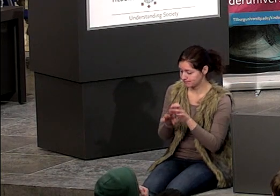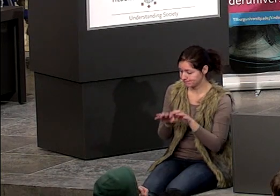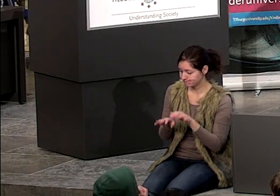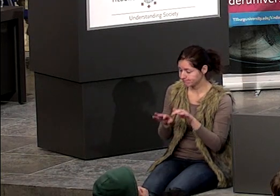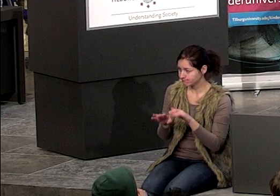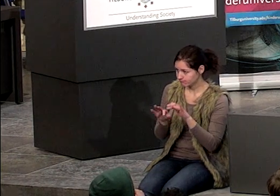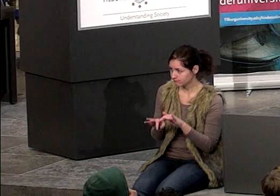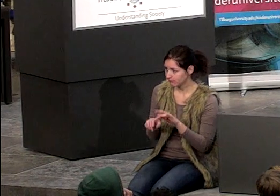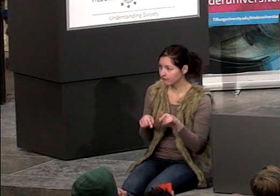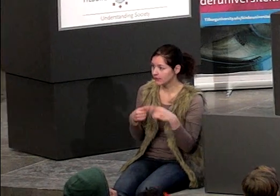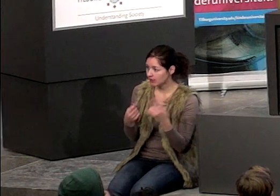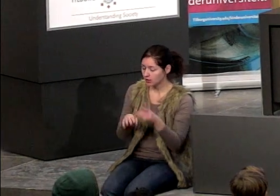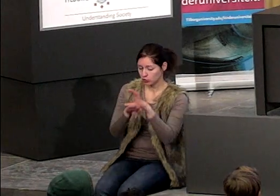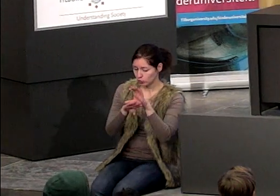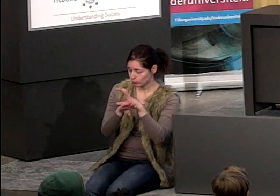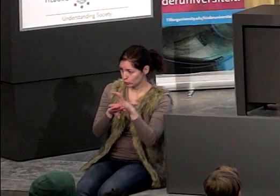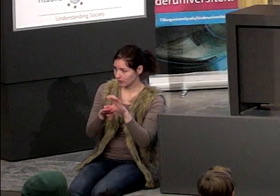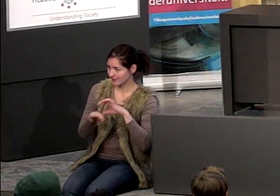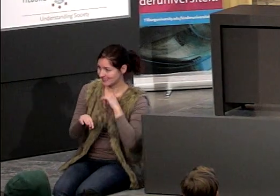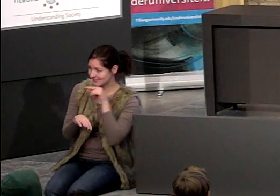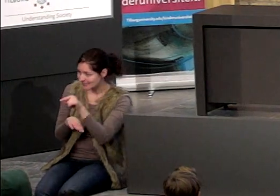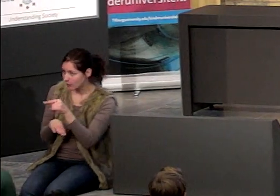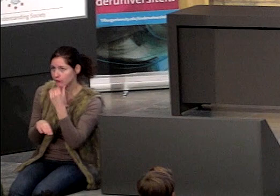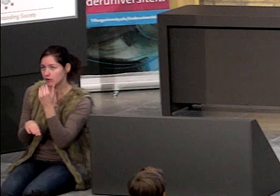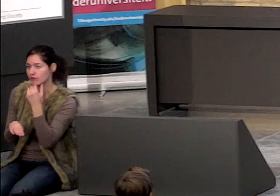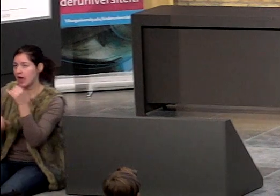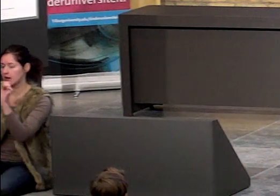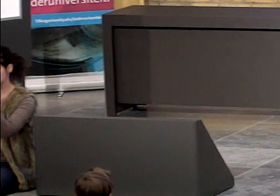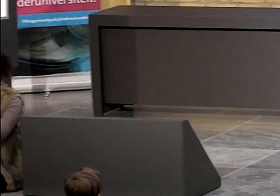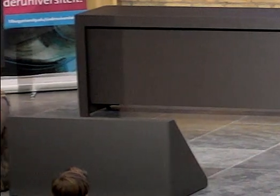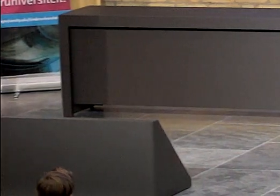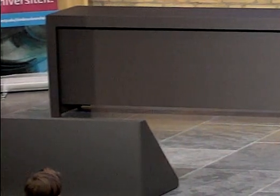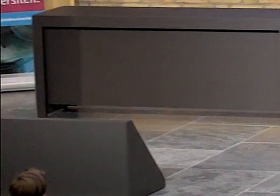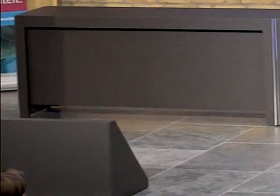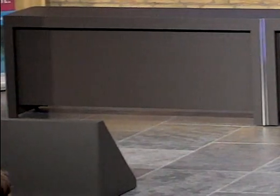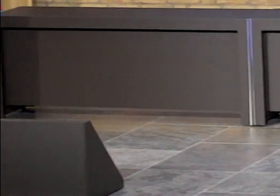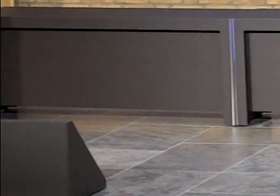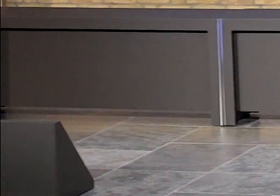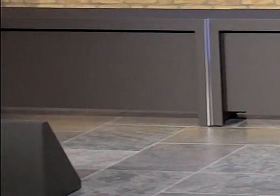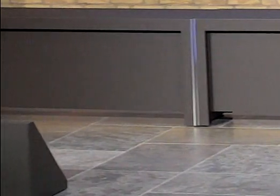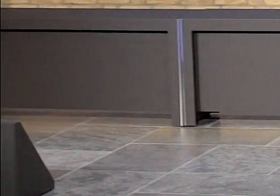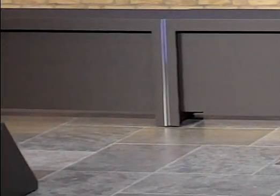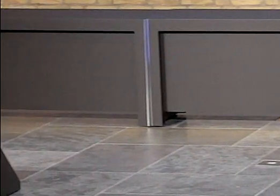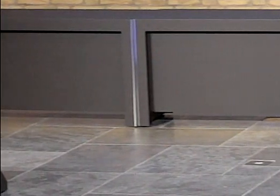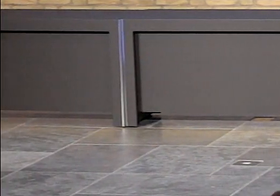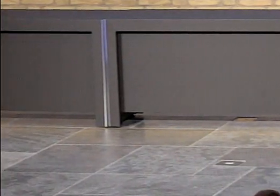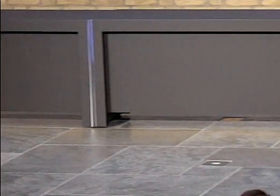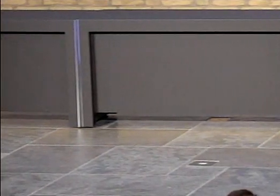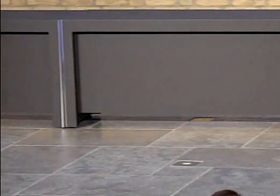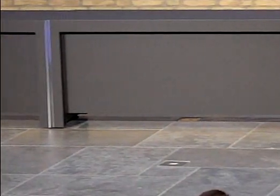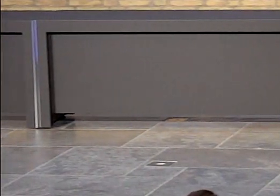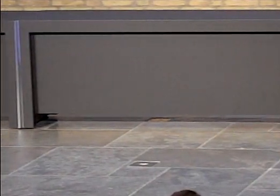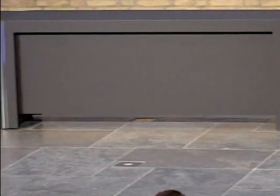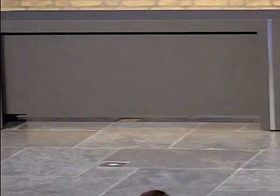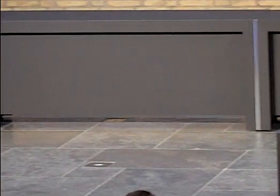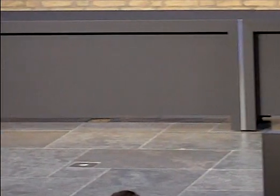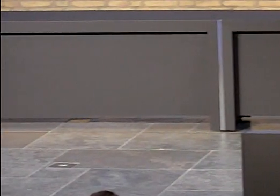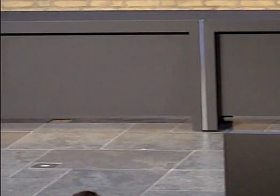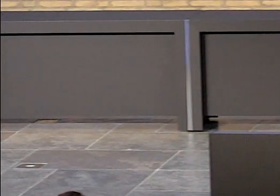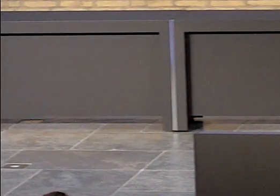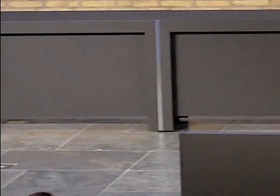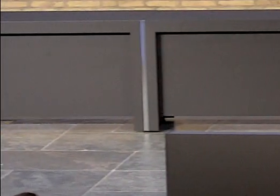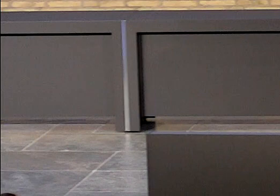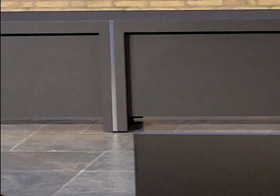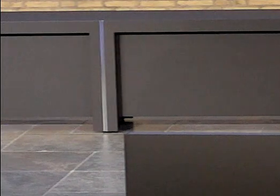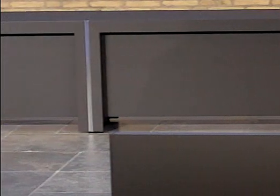setje vragen. Dus de computer bepaalt welke vragen krijg jij en die krijgt andere vragen dan jouw buurvrouw, zodat jullie ook niet kunnen